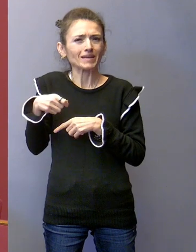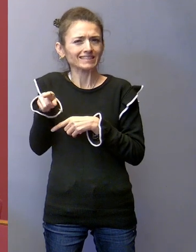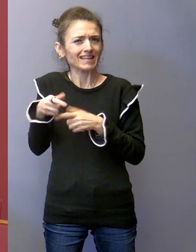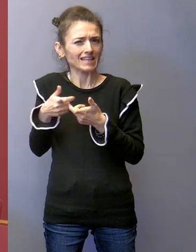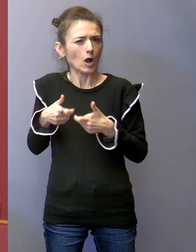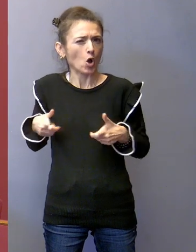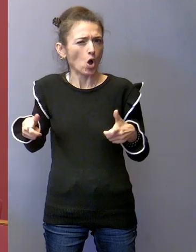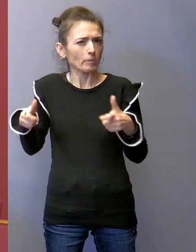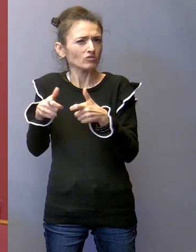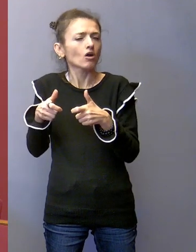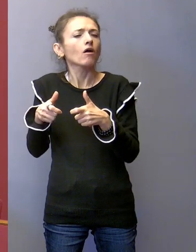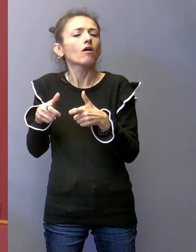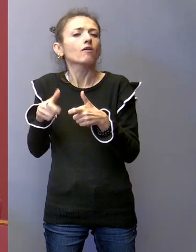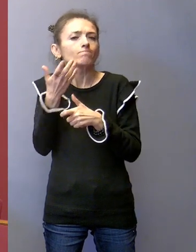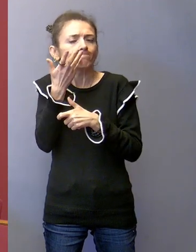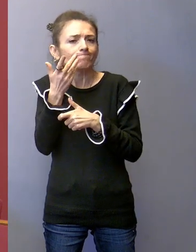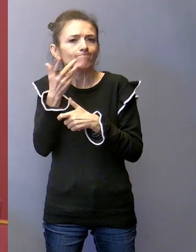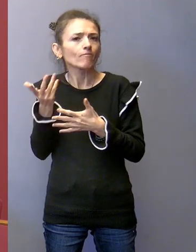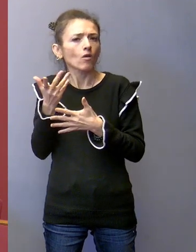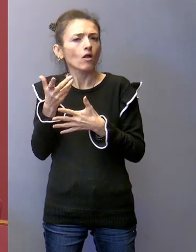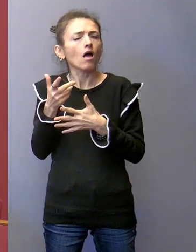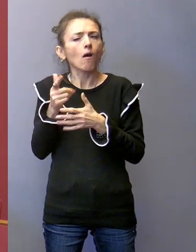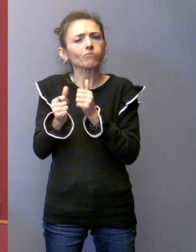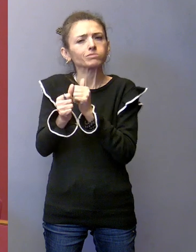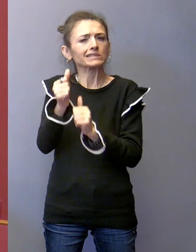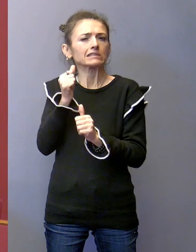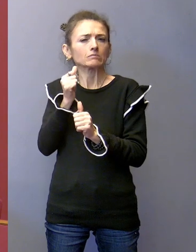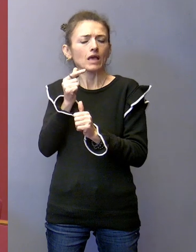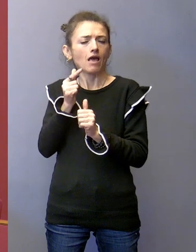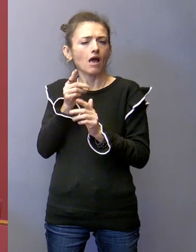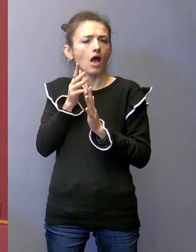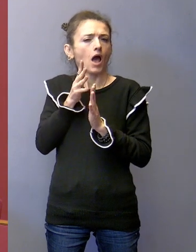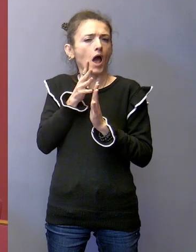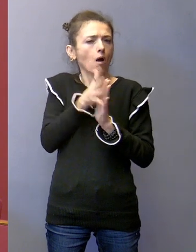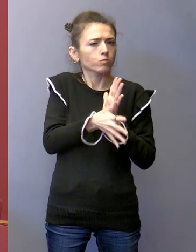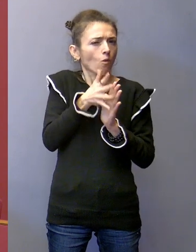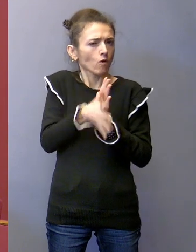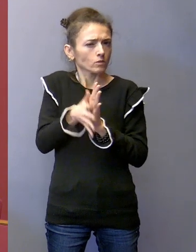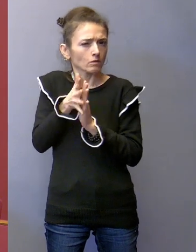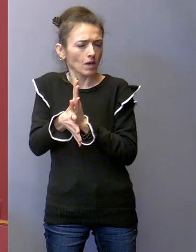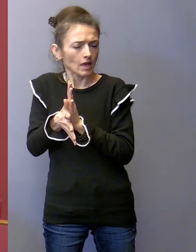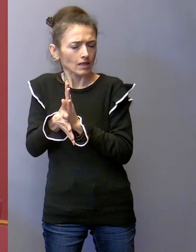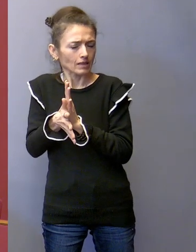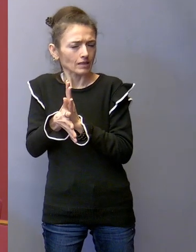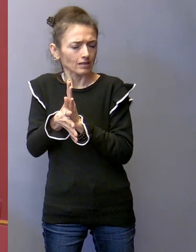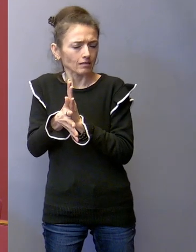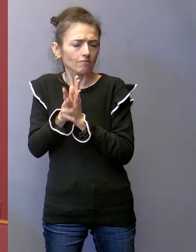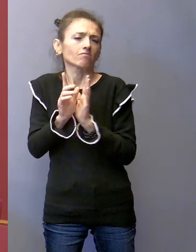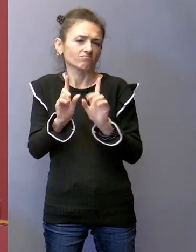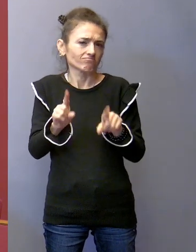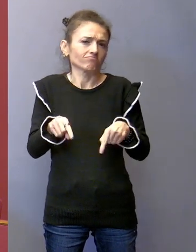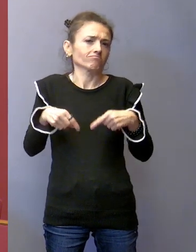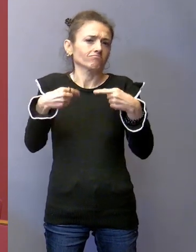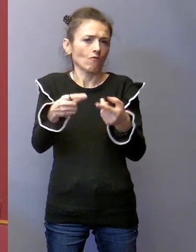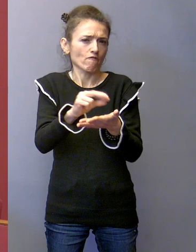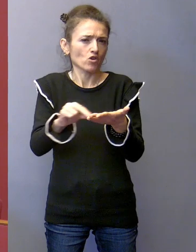commissione a fare come dire i dovuti approfondimenti Prima di arrivare al voto